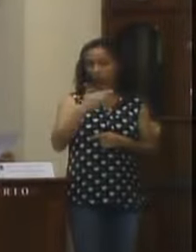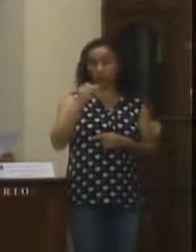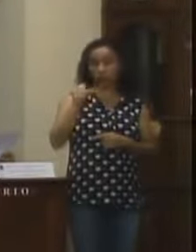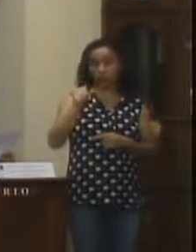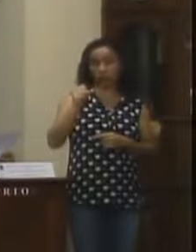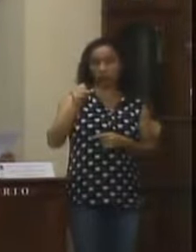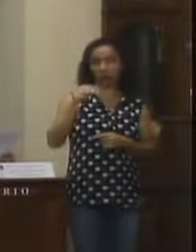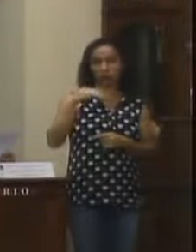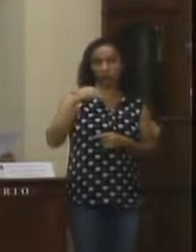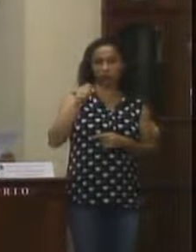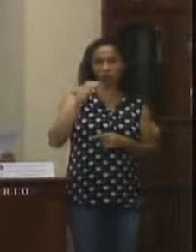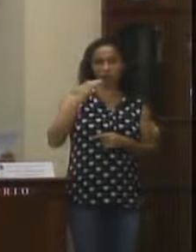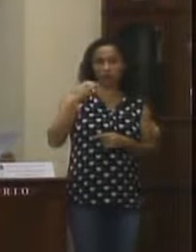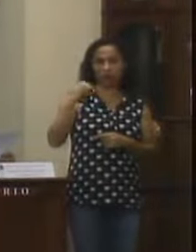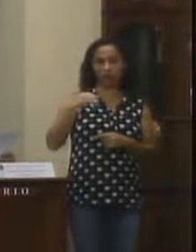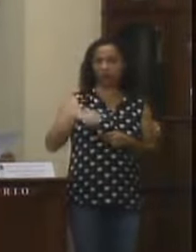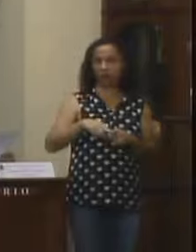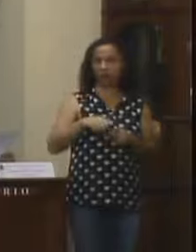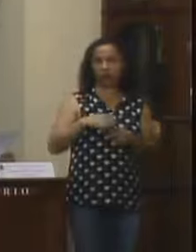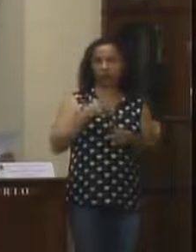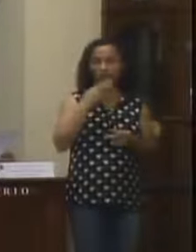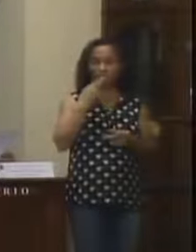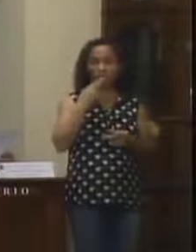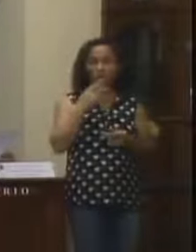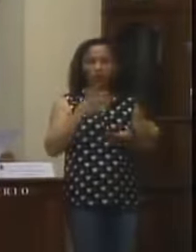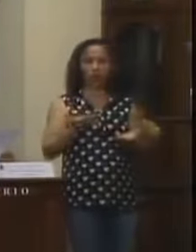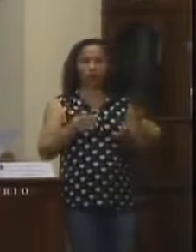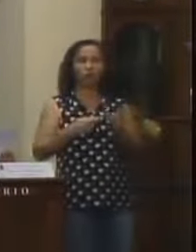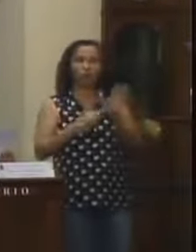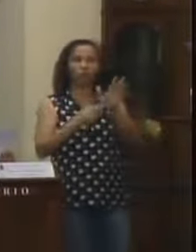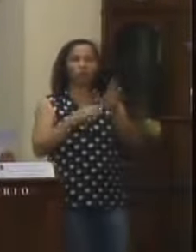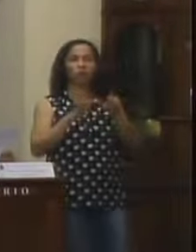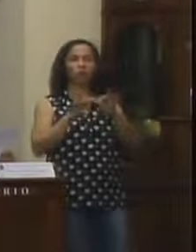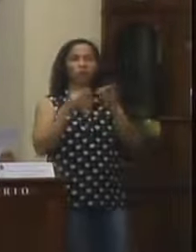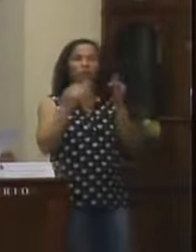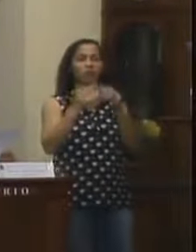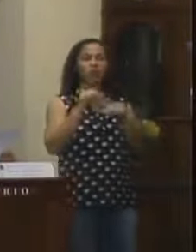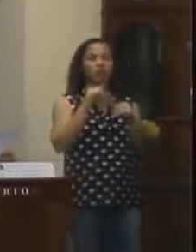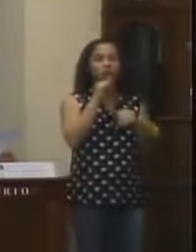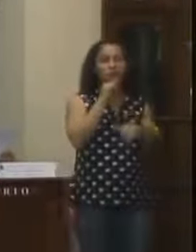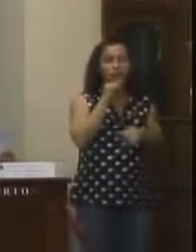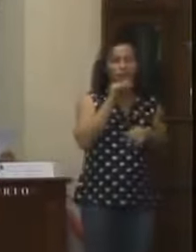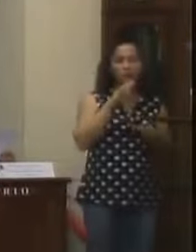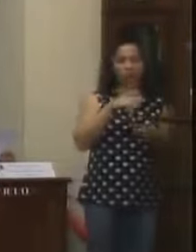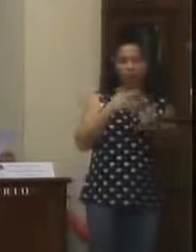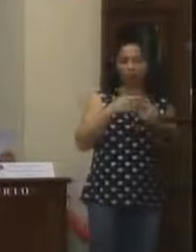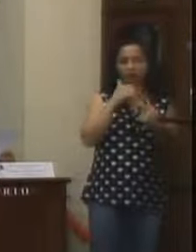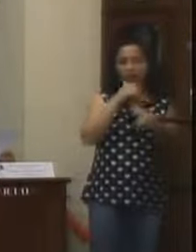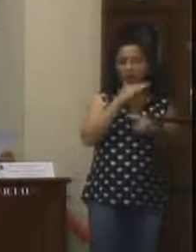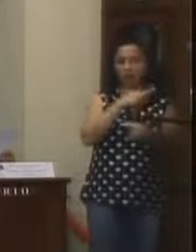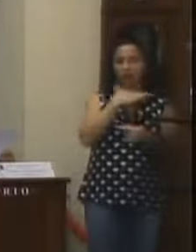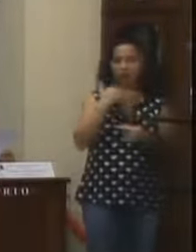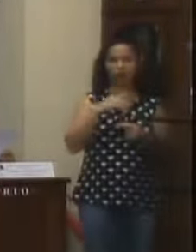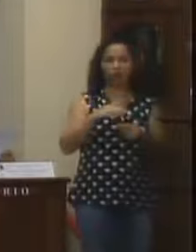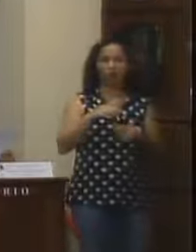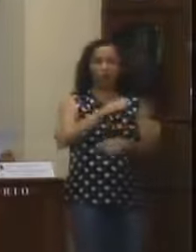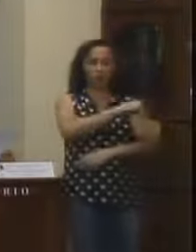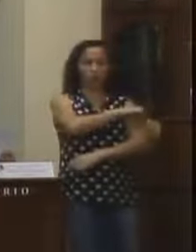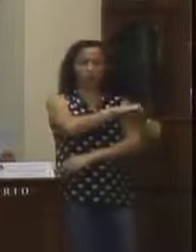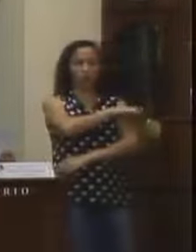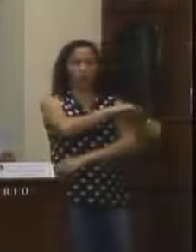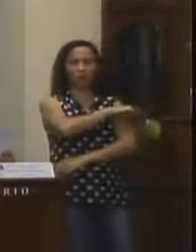28 de março de 2018. Justificativa. Queremos, através dessa moção, externar votos de mais profundo pesar pelo falecimento da saudosa enfermeira Giovana Carla de Souza